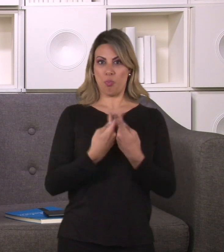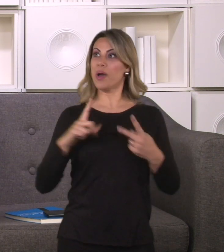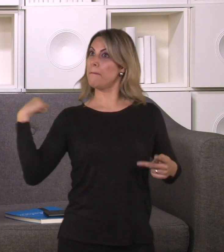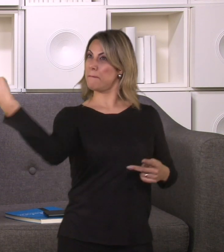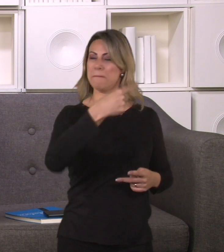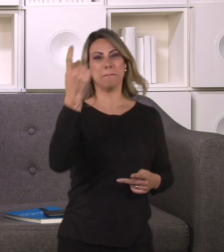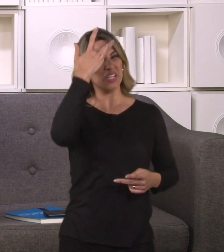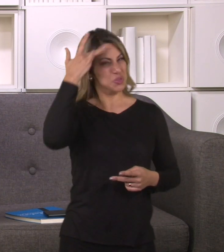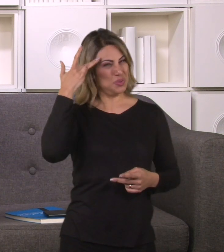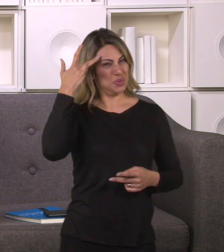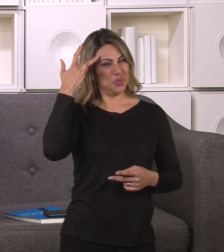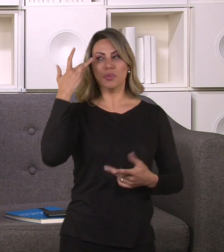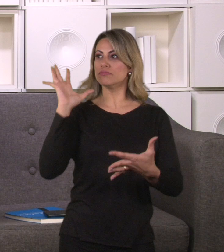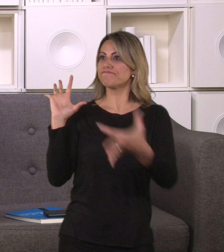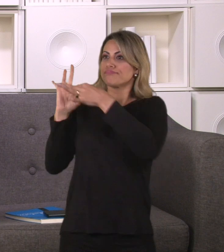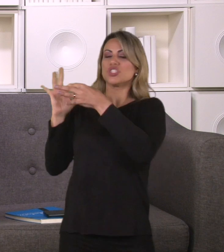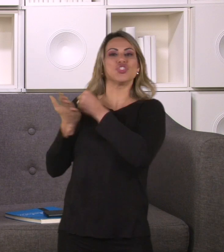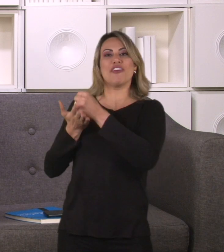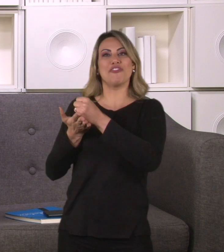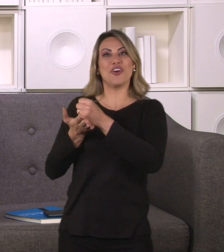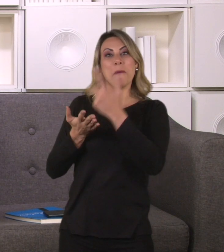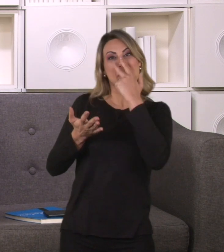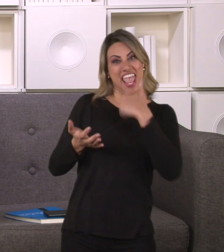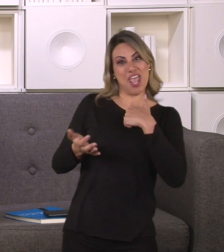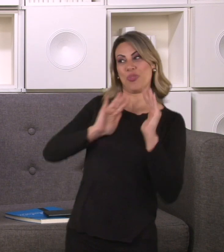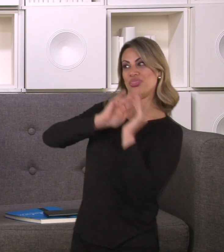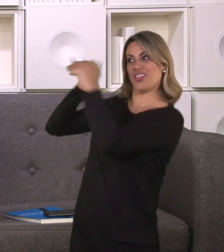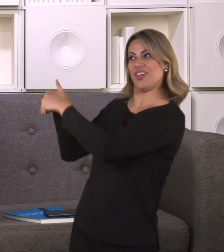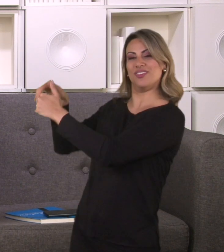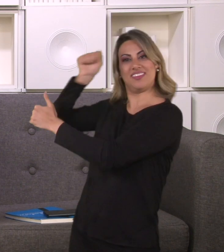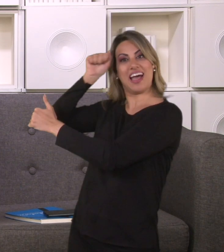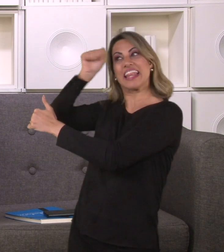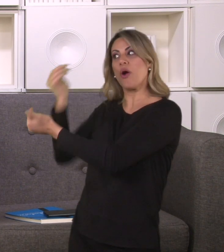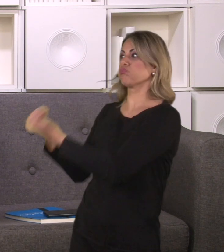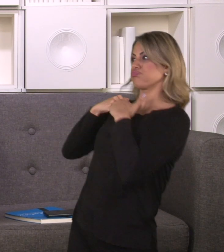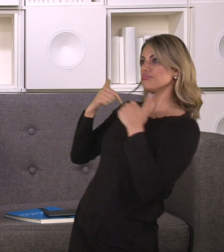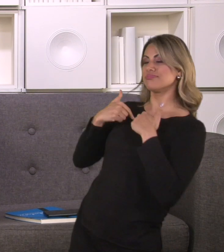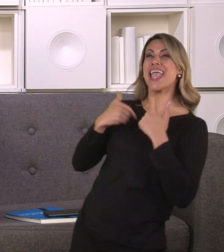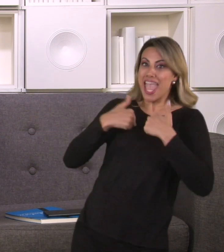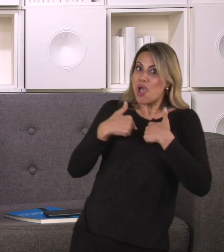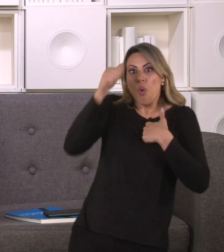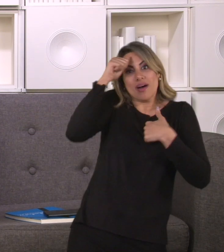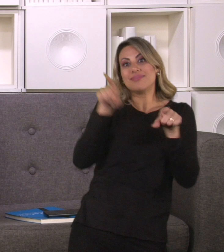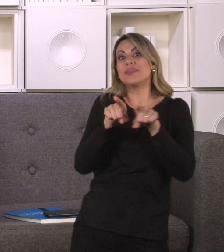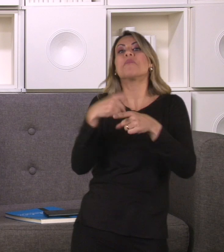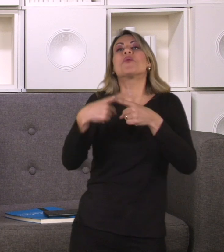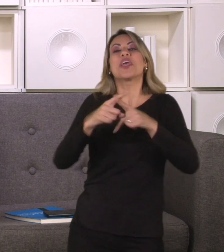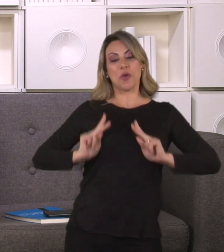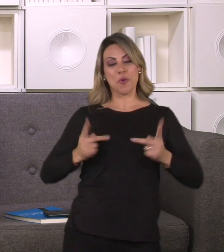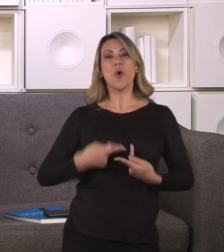humanidade. Isto é, Adão é você. Você é Adão. Nós somos também Adão. Nós estamos em